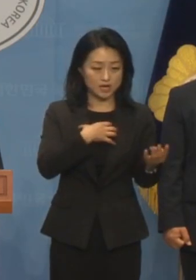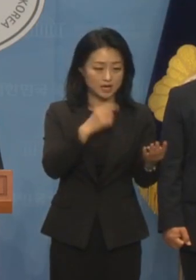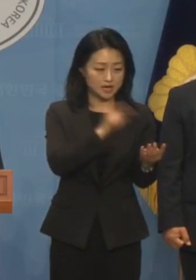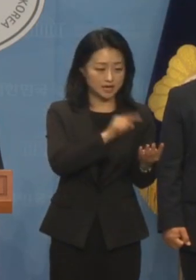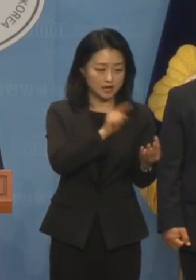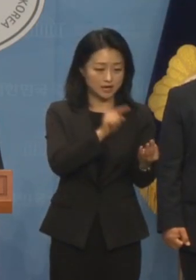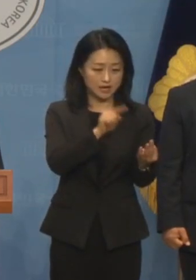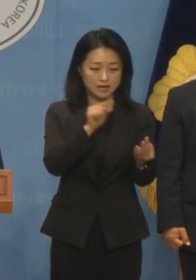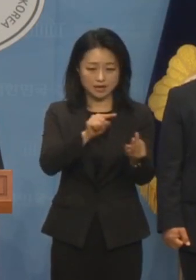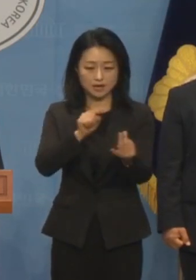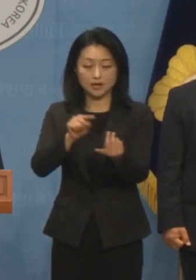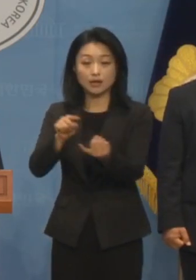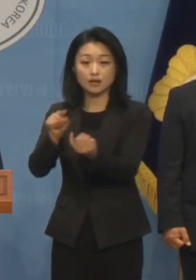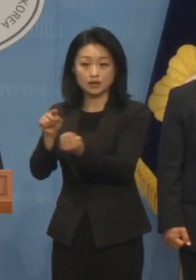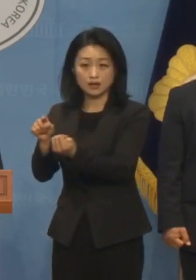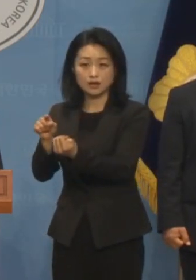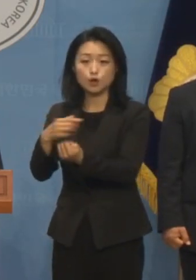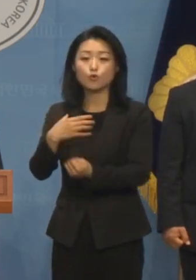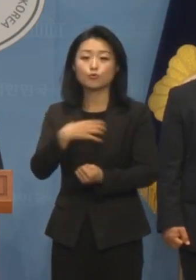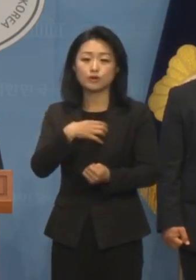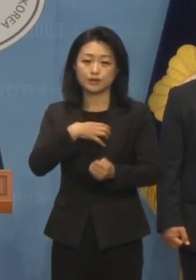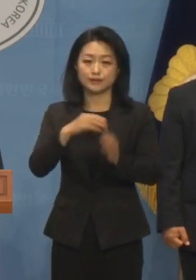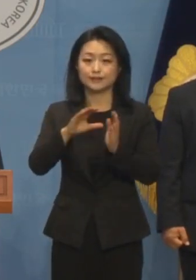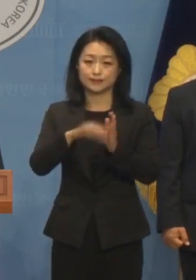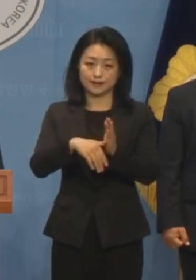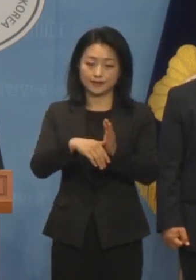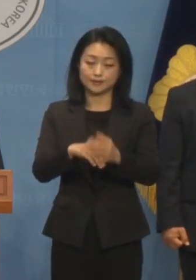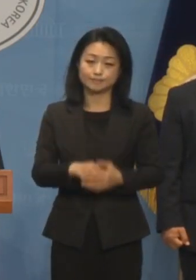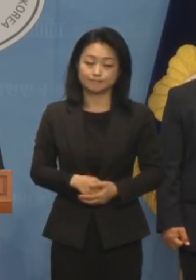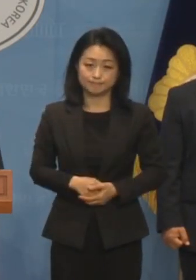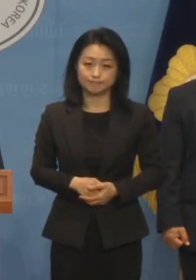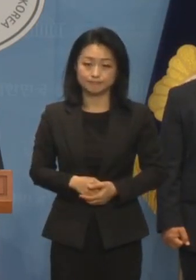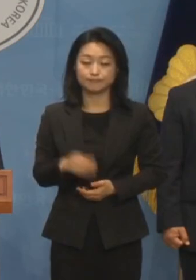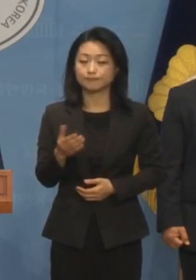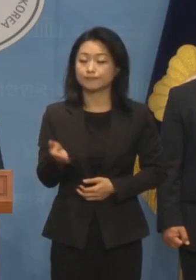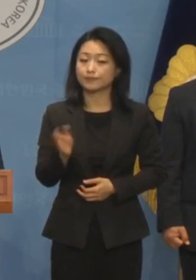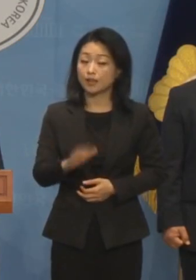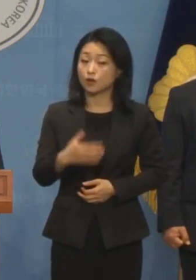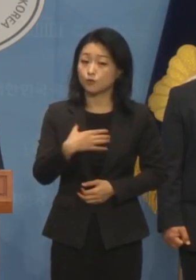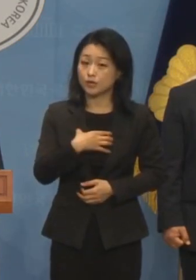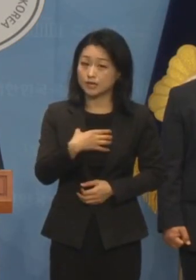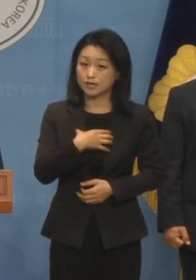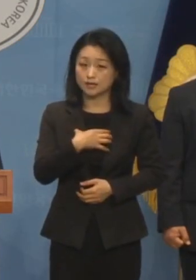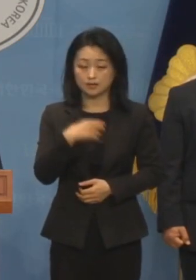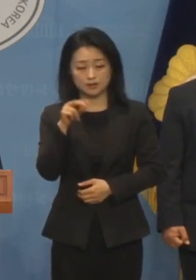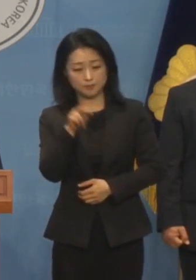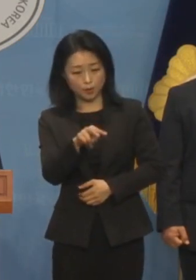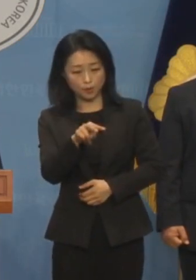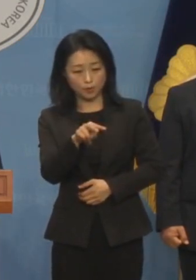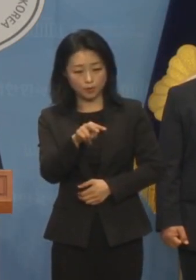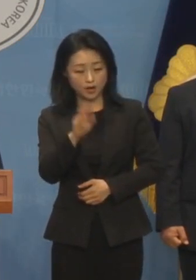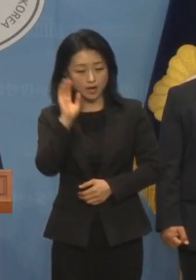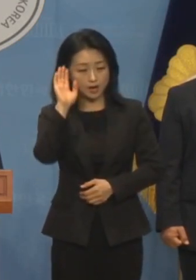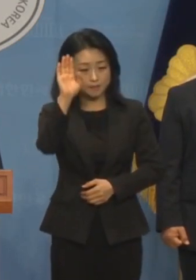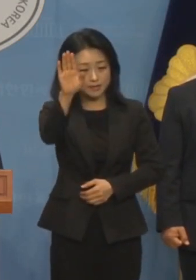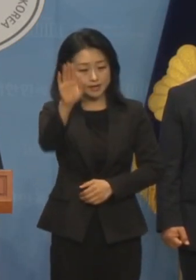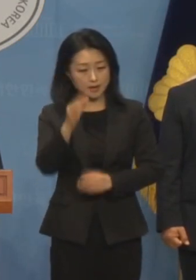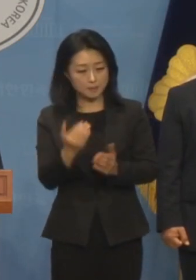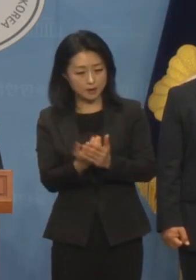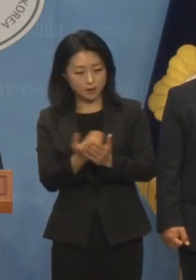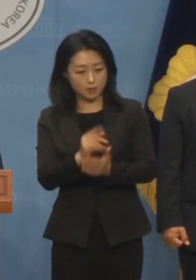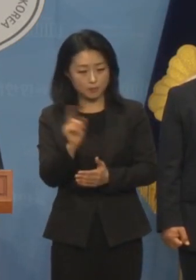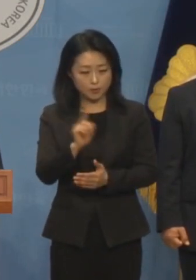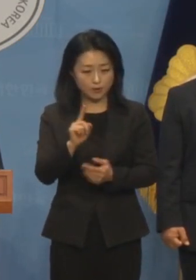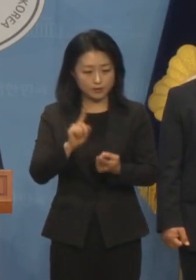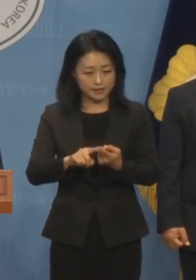수 있는 그야말로 위기의 시대입니다. 그런데 위기를 직시하고 지속가능한 미래 전략을 수립해야